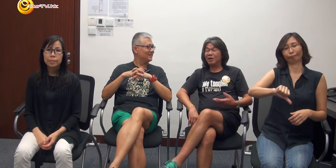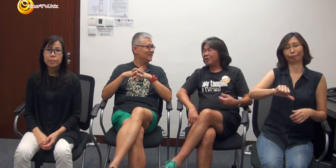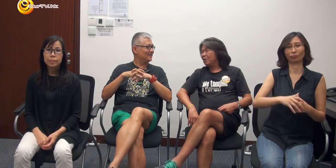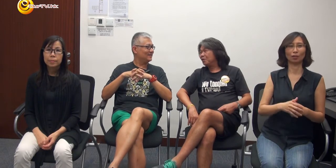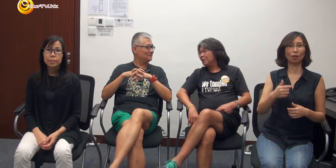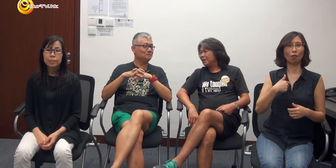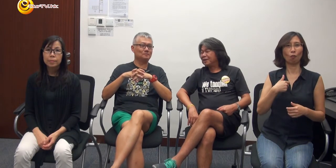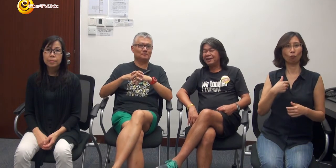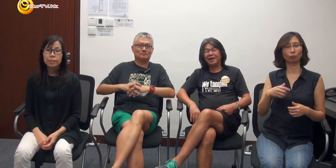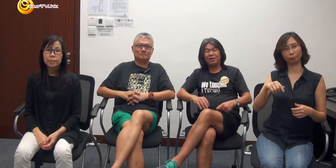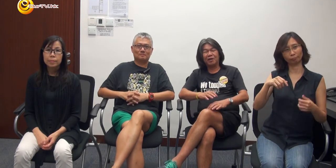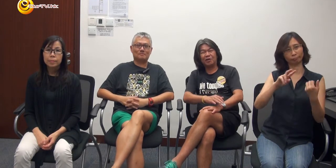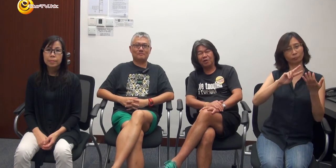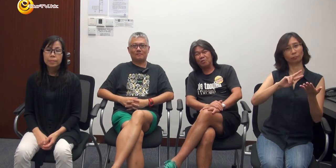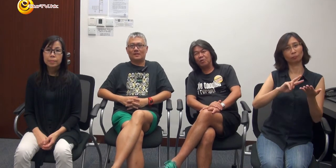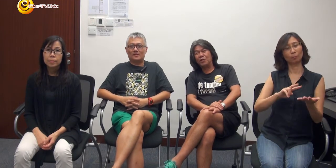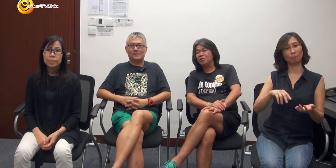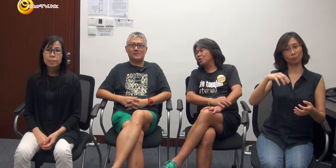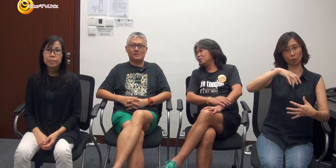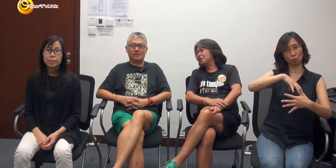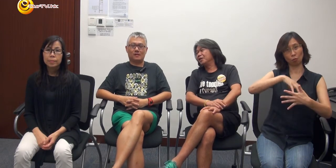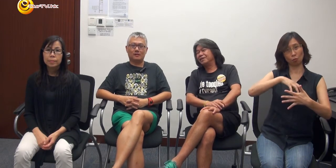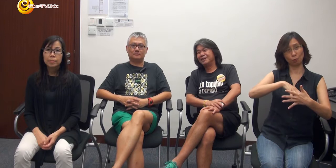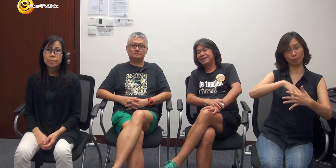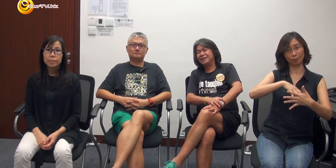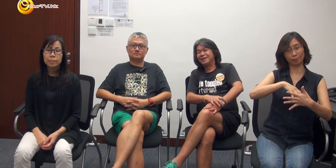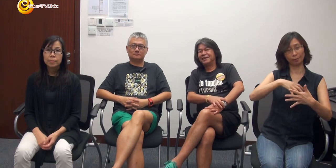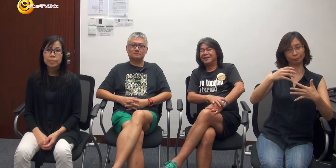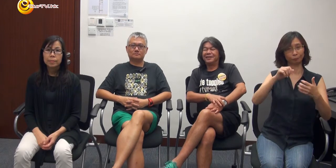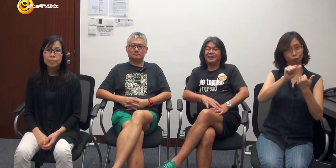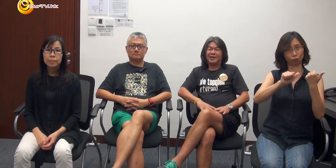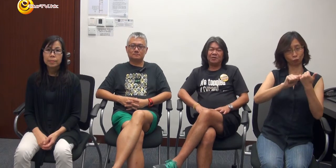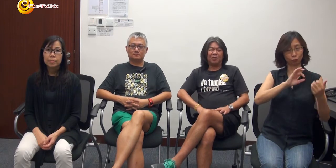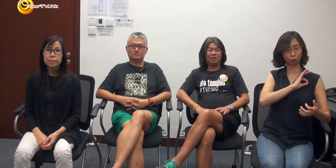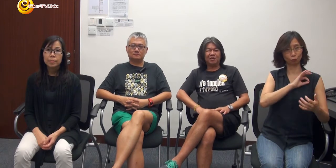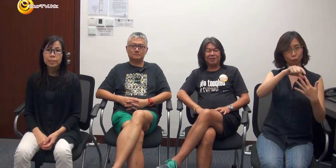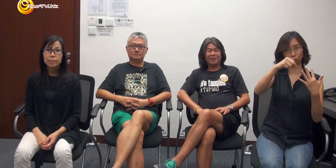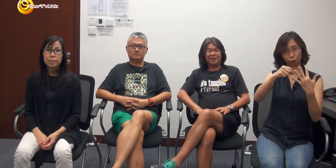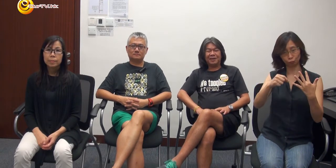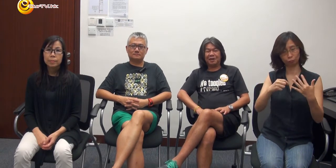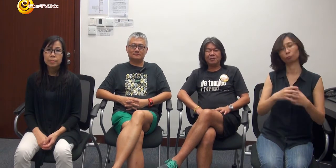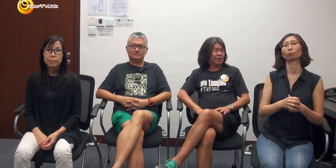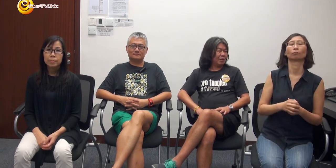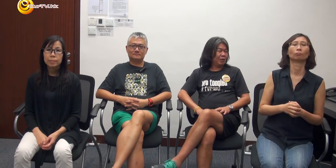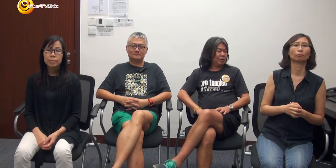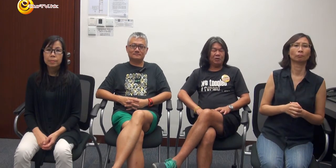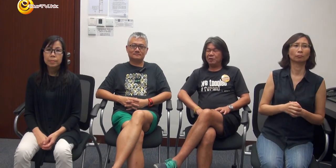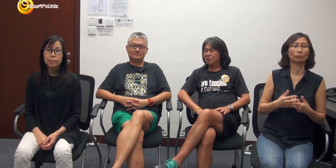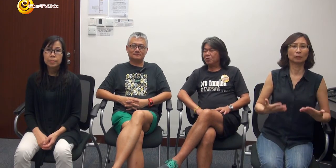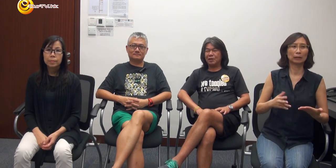派去㗎嘛。喺我哋個內務委員會嗰選出嚟。咁就咁，而家立法會議員係邊個咧？真係